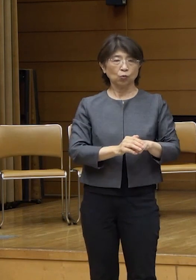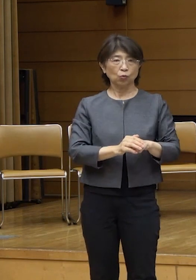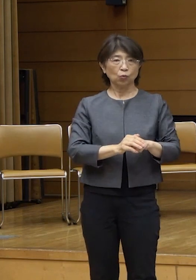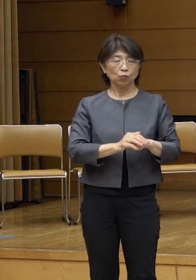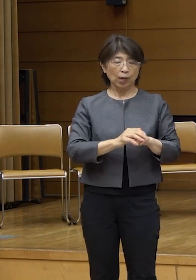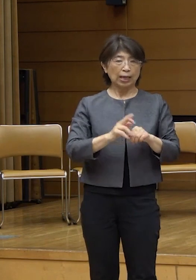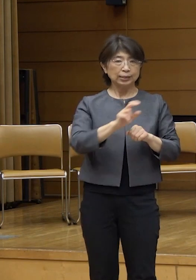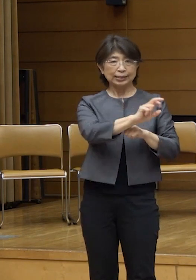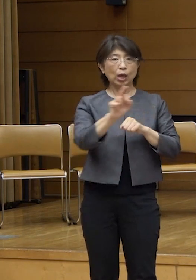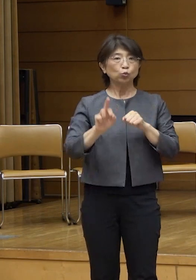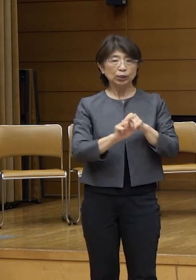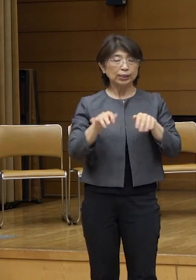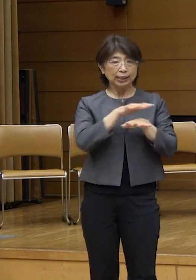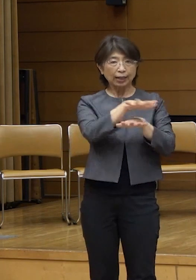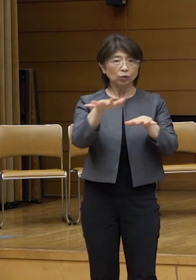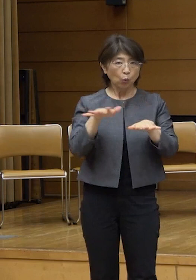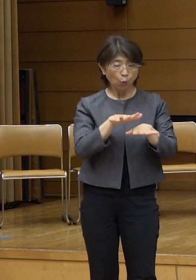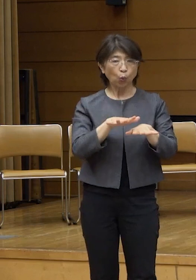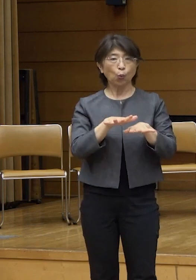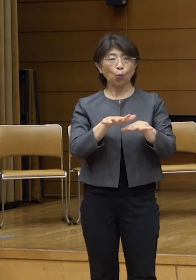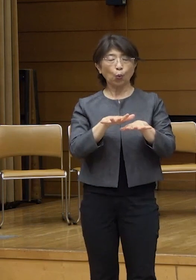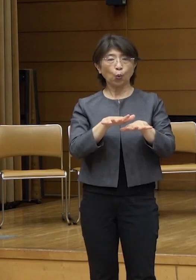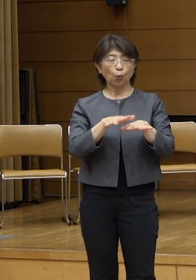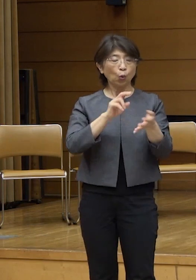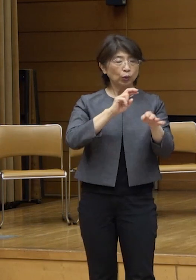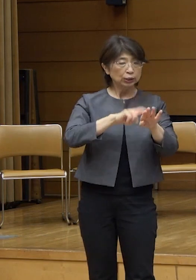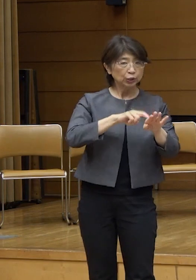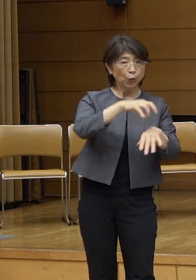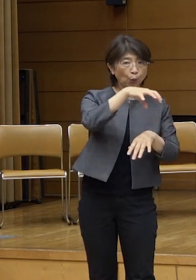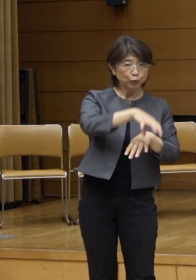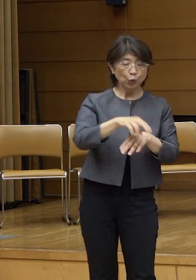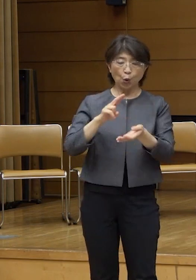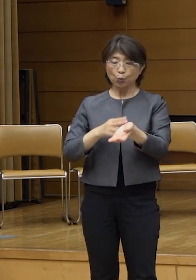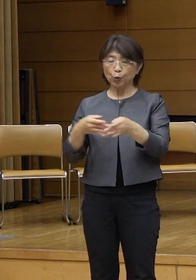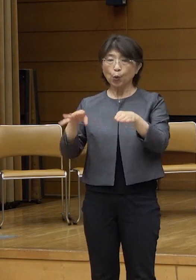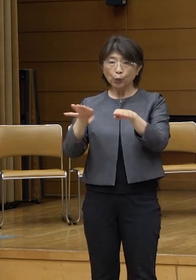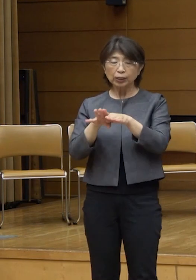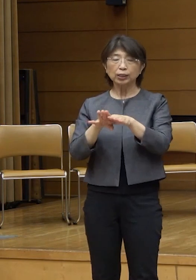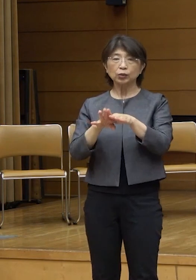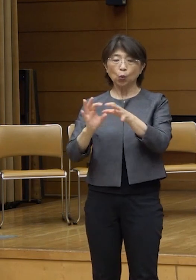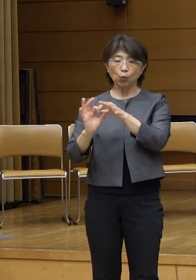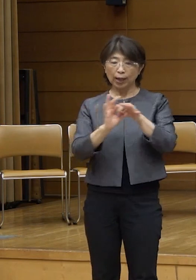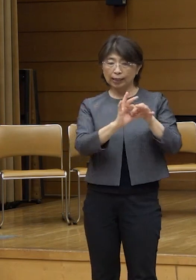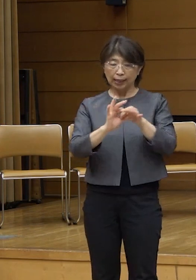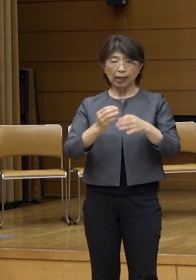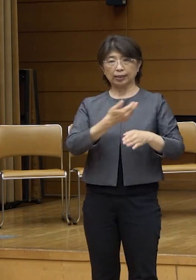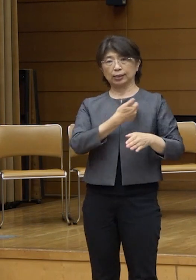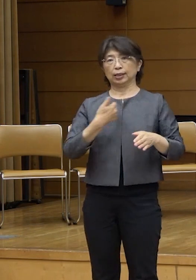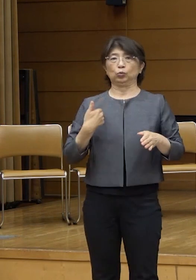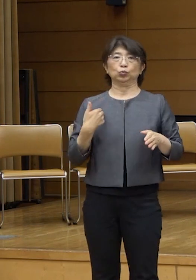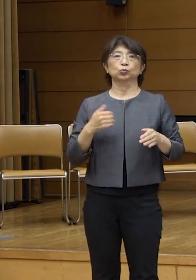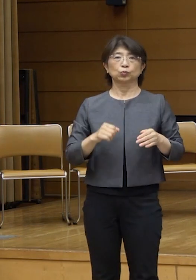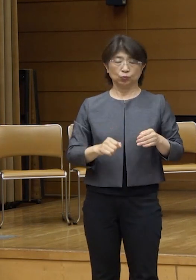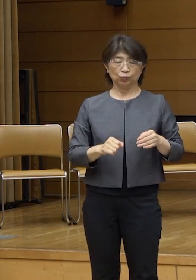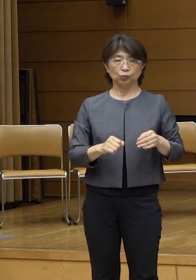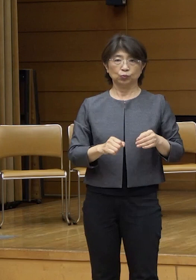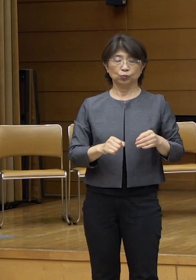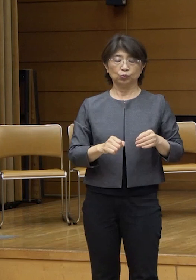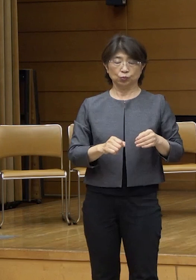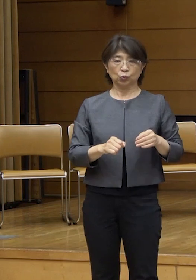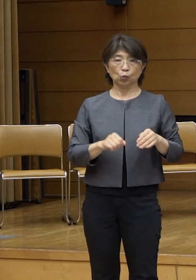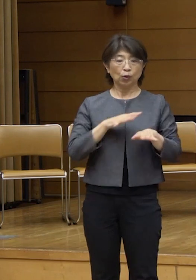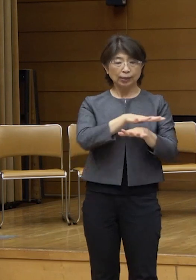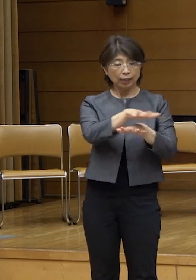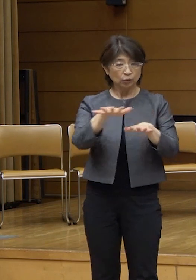今のところ病病連携、病診連携で円滑にできているので、そういったセーフティーネットが機